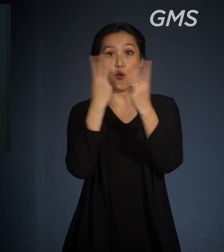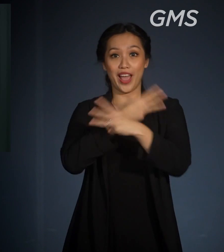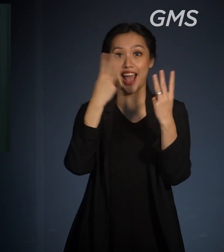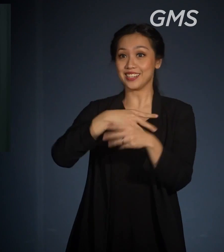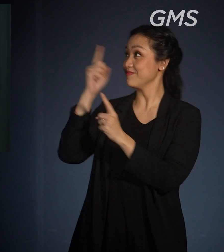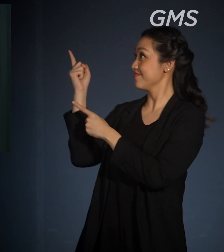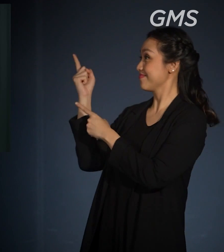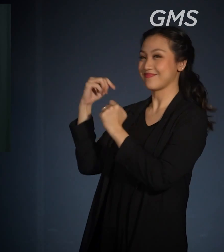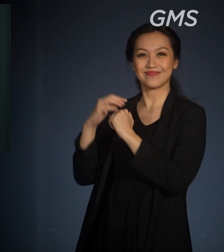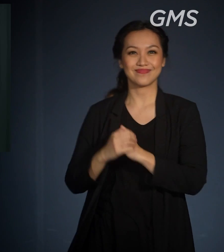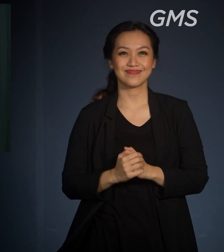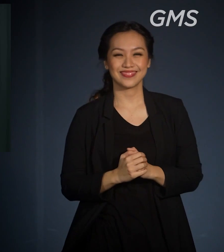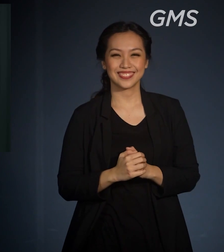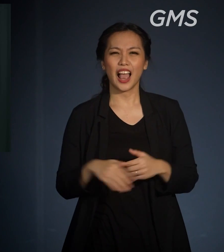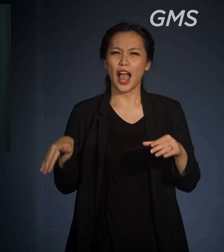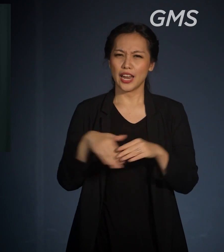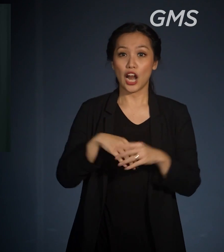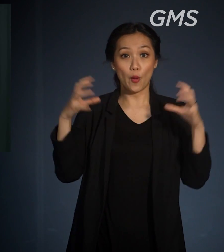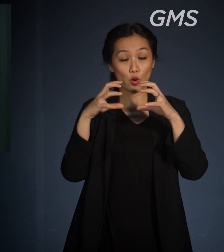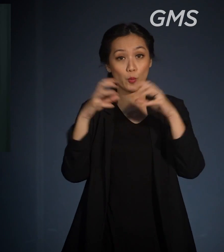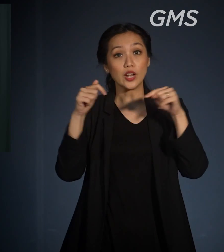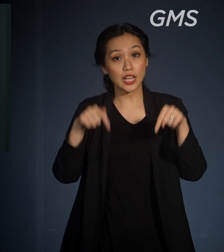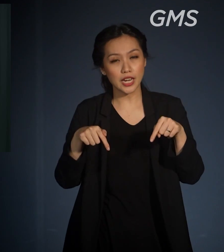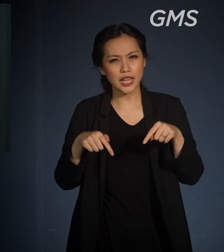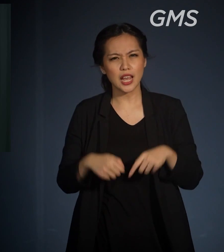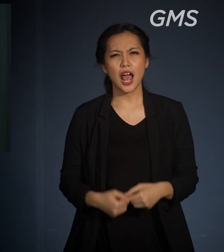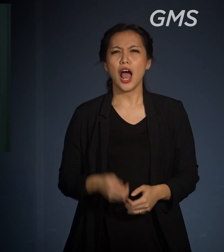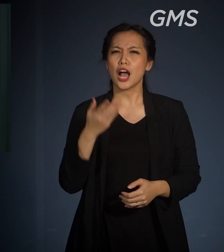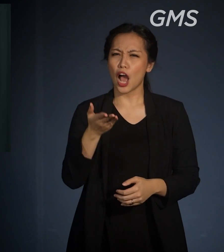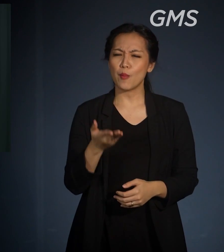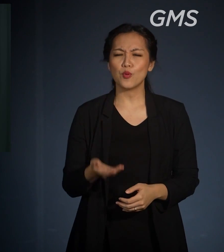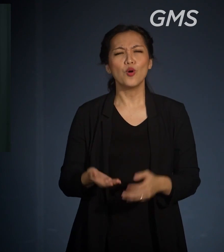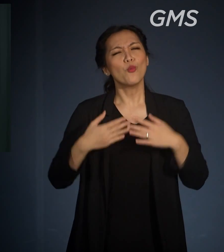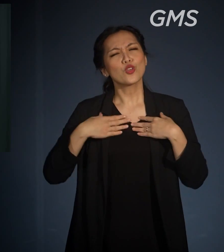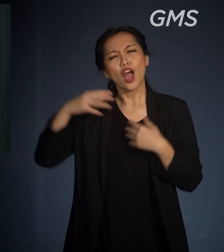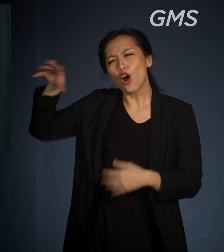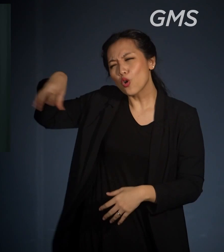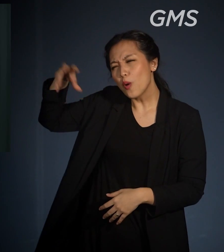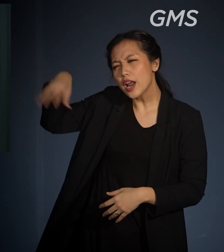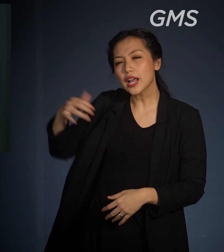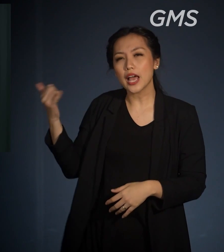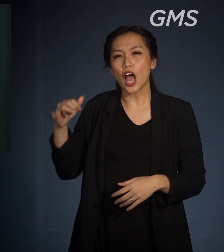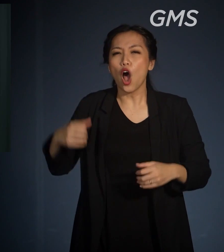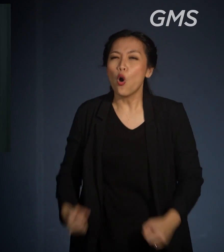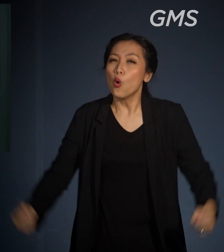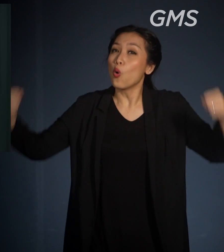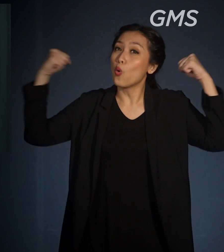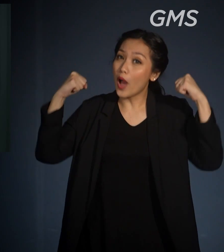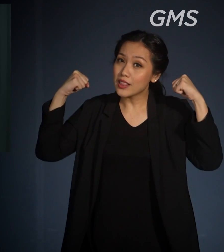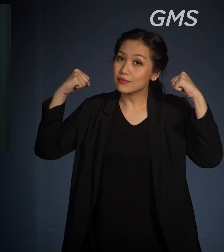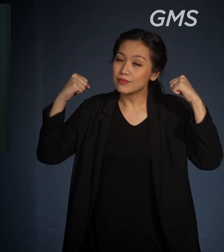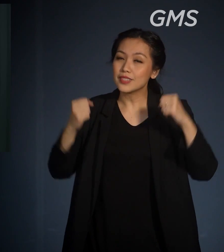Anda. Dan di dalam Connect Group ini, saudaraku yang dikasih oleh Tuhan, Anda memiliki keluarga rohani di mana bisa saling menguatkan, Anda juga